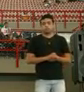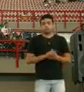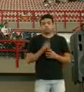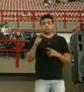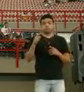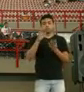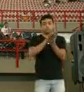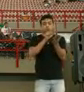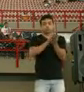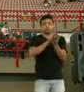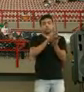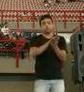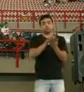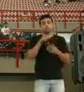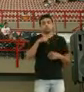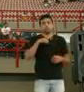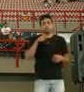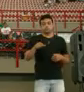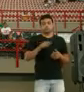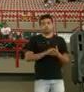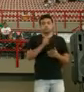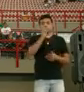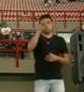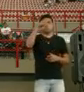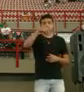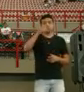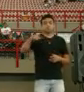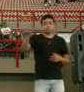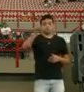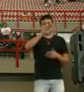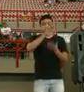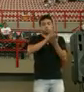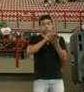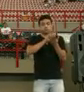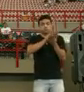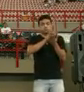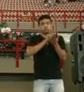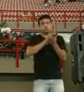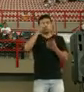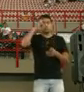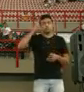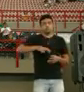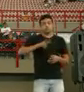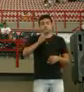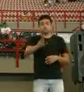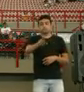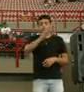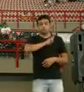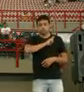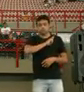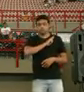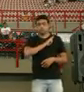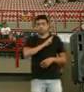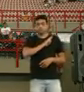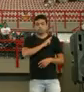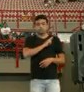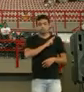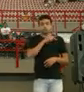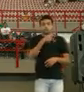nossa apostila. Eu vou lhe dar 1 minuto para ver quem é que é esperto aqui nessa sala. Na verdade,